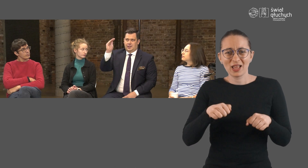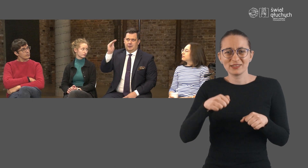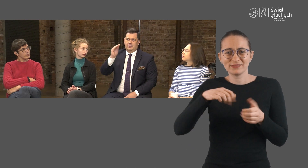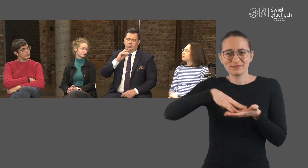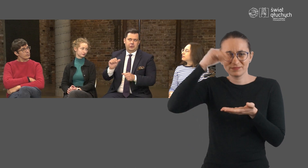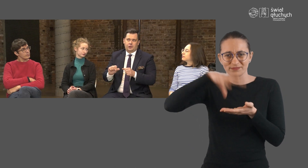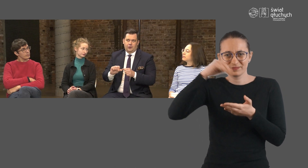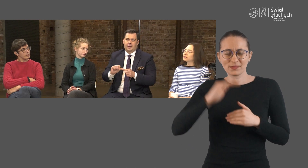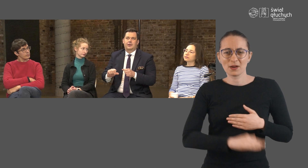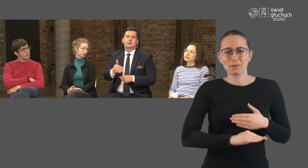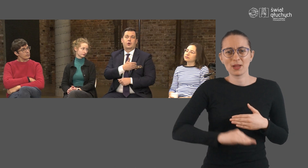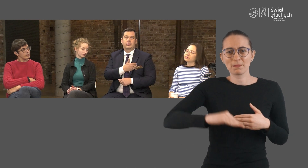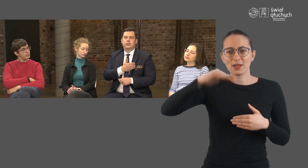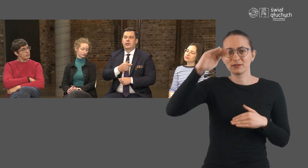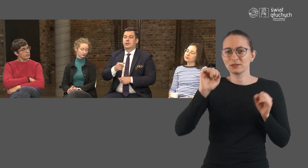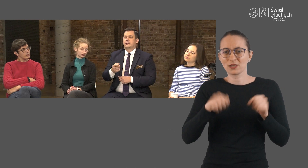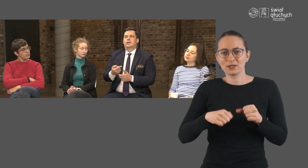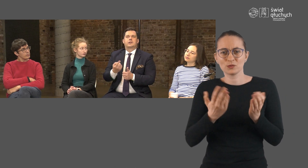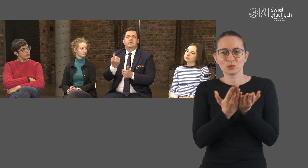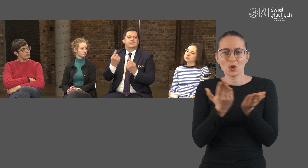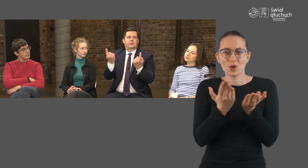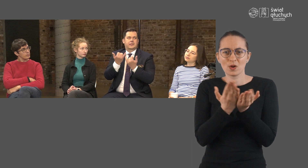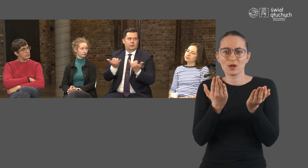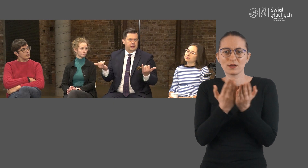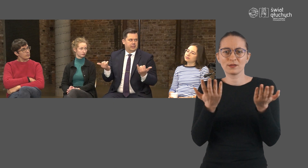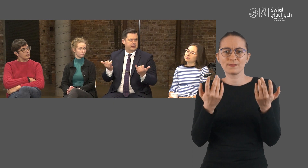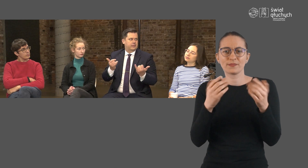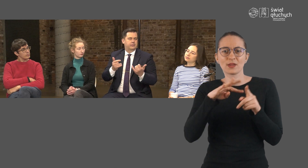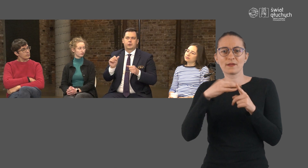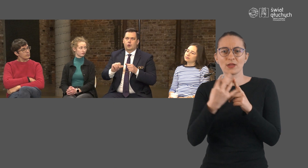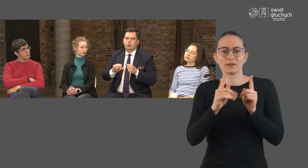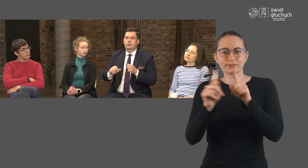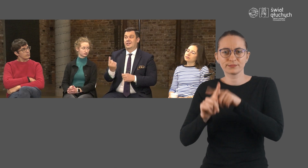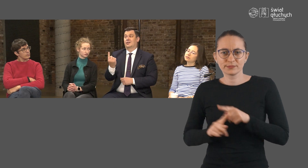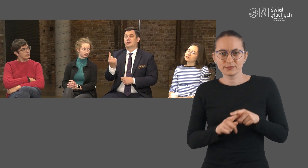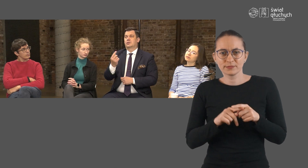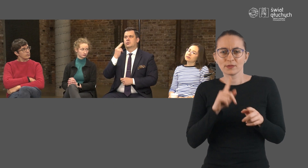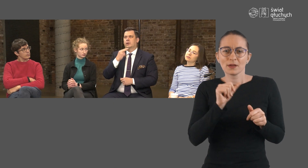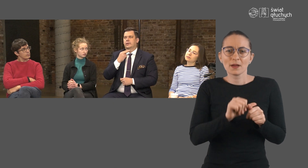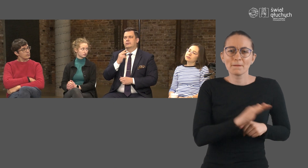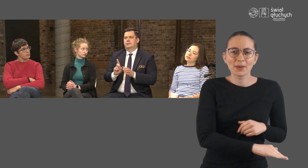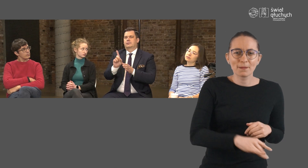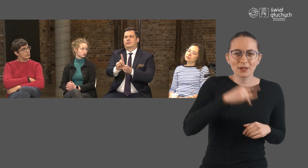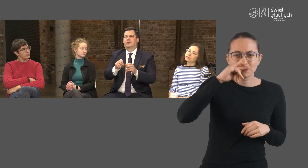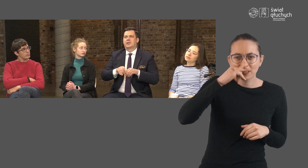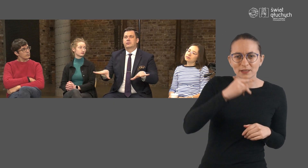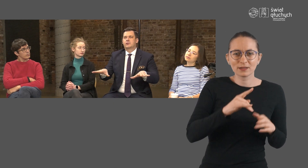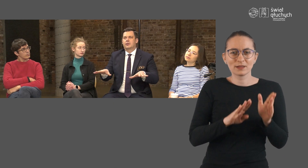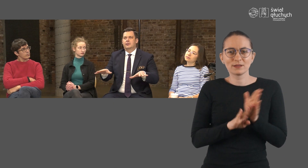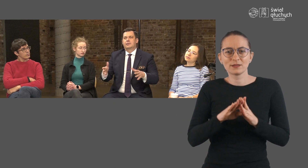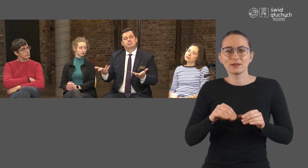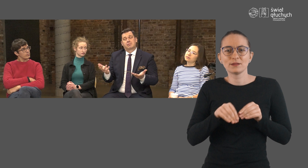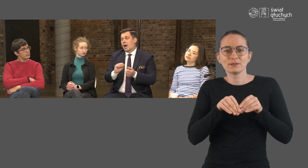od dziecka, od przedszkola, od szkoły, że jeżeli sytuacja jest różna, prawda? W przedszkolu jedno dziecko jest głuche, w